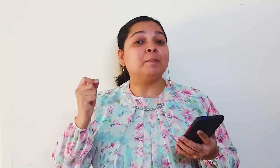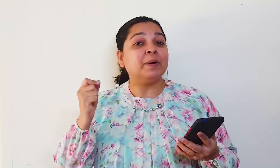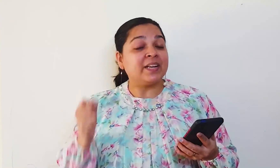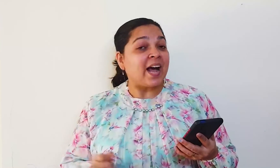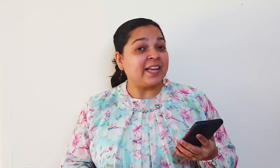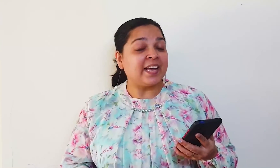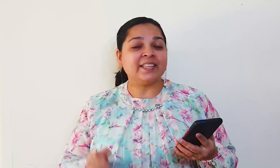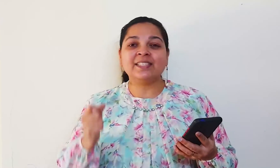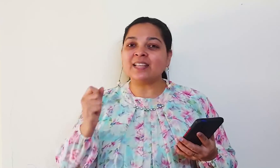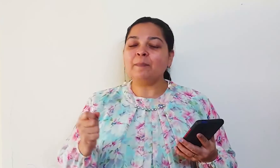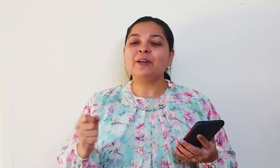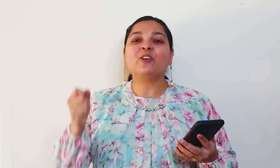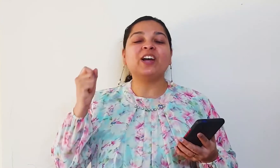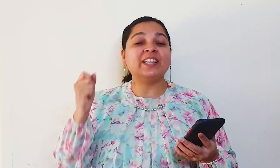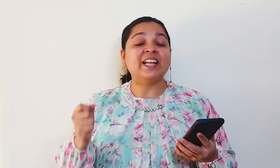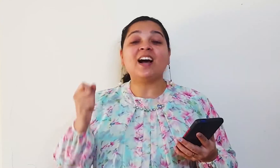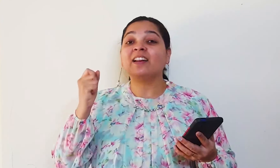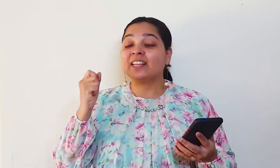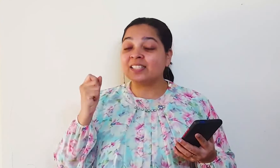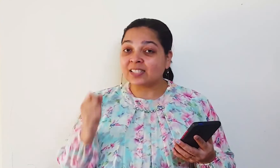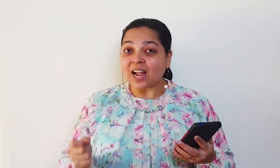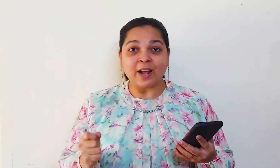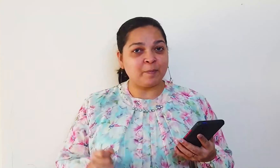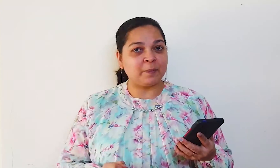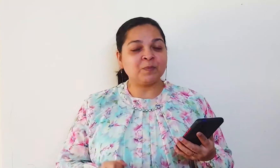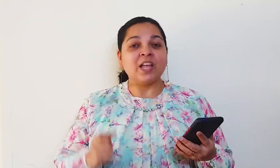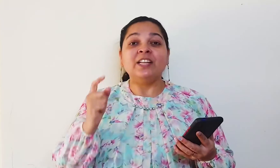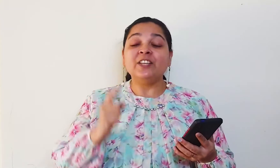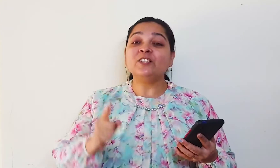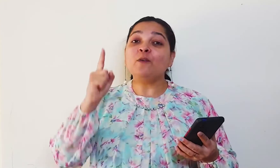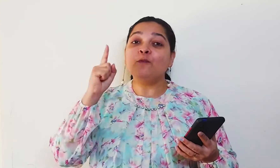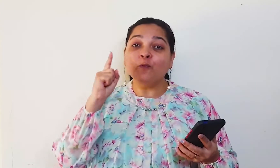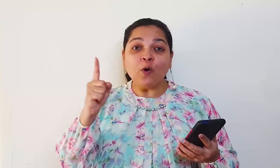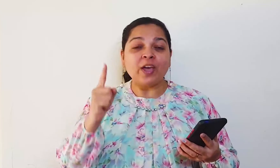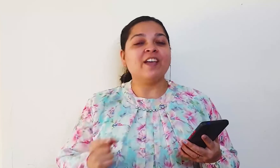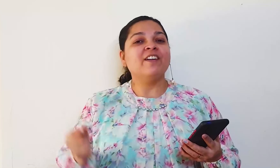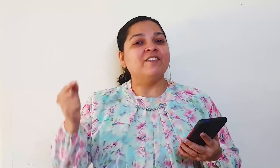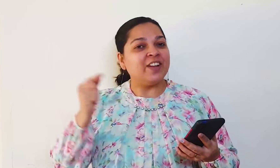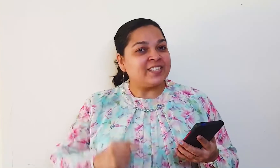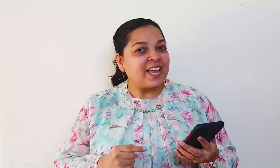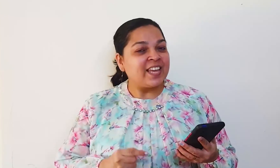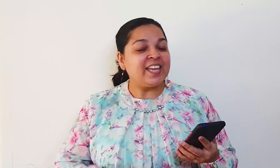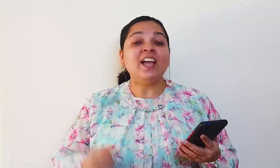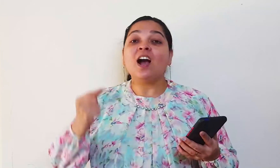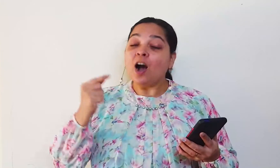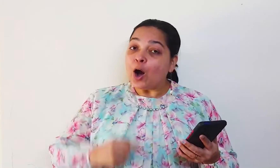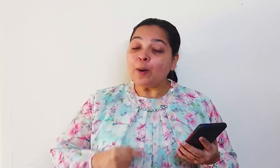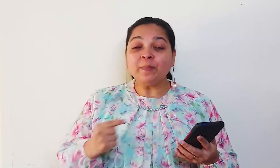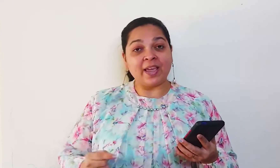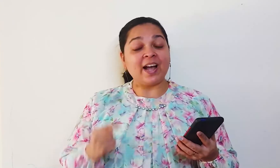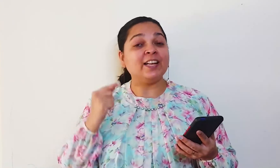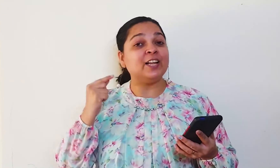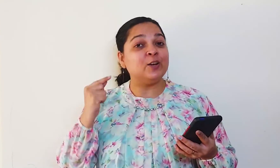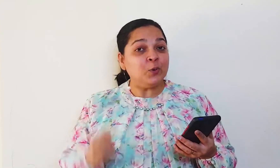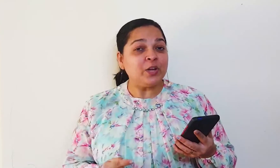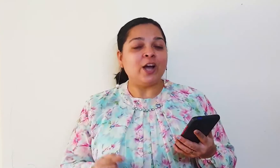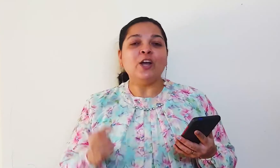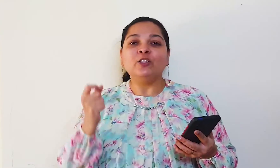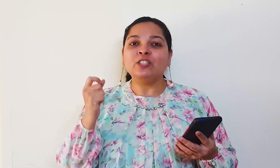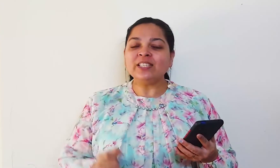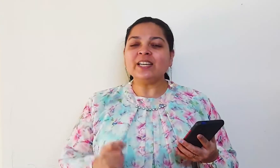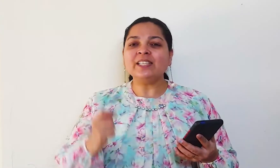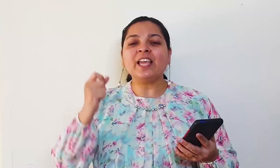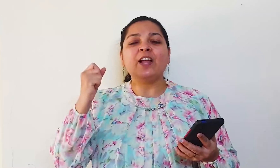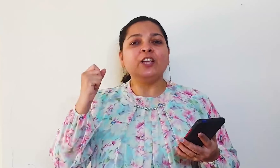हालेलुया। जसरी परमेश्वरले यीशु ख्रीष्टलाई सबै पृथ्वीको अधिकार दिनुभयो, पिताले यीशु ख्रीष्टलाई त्यो अधिकार